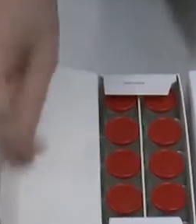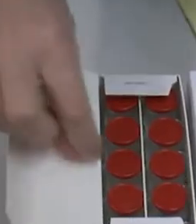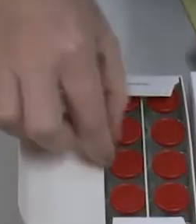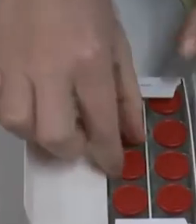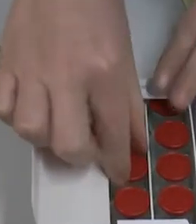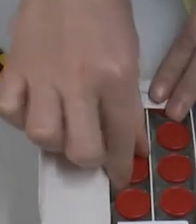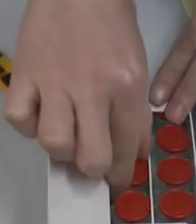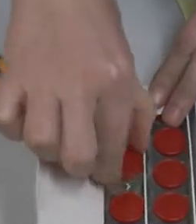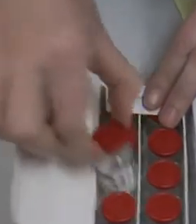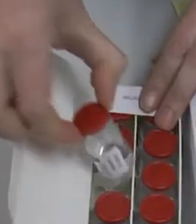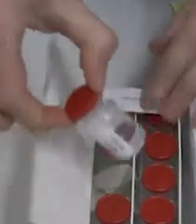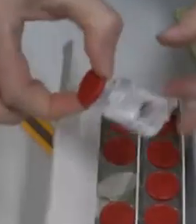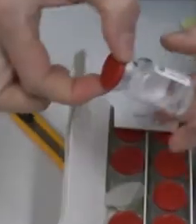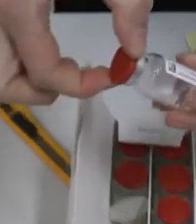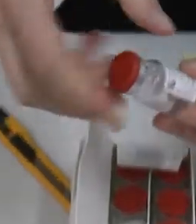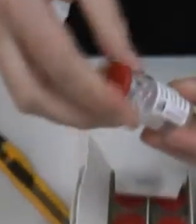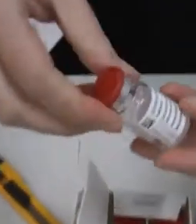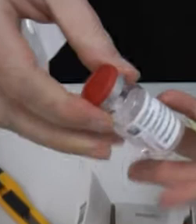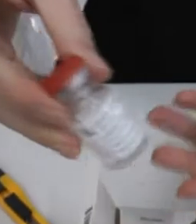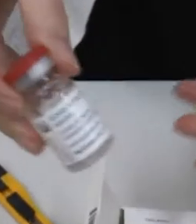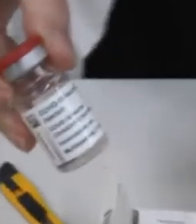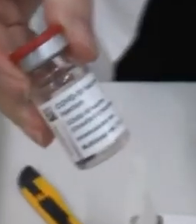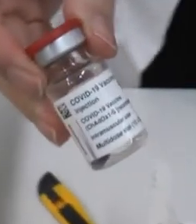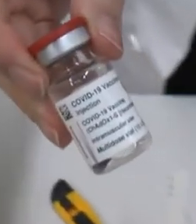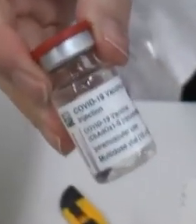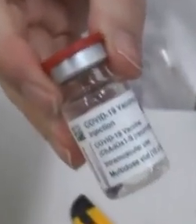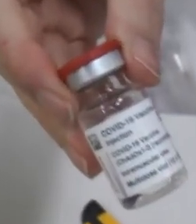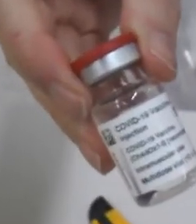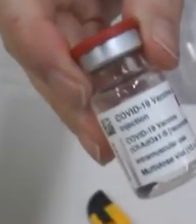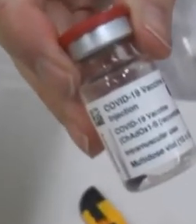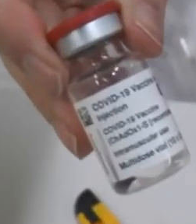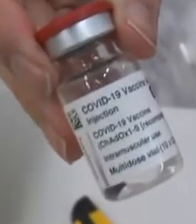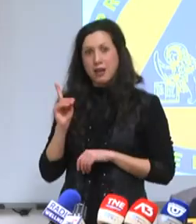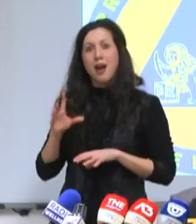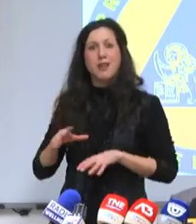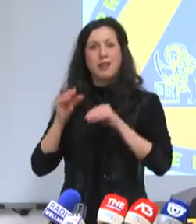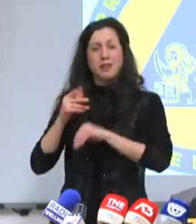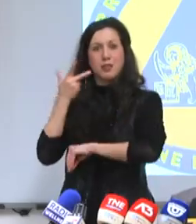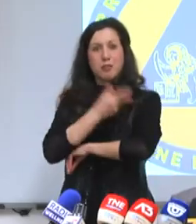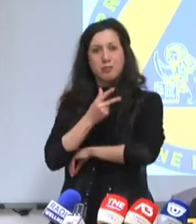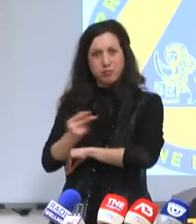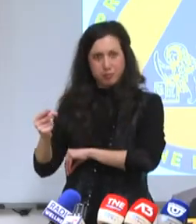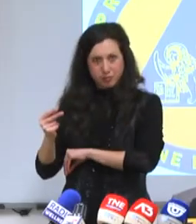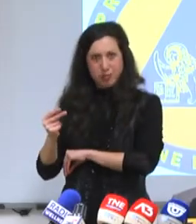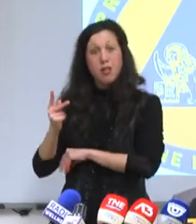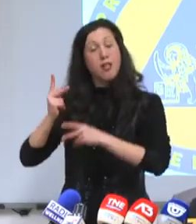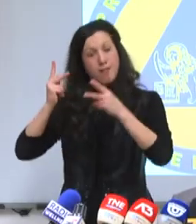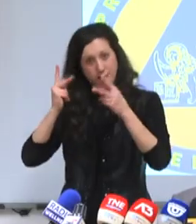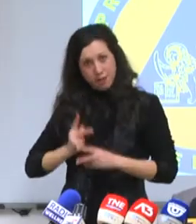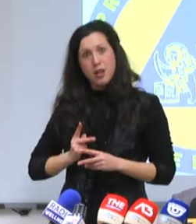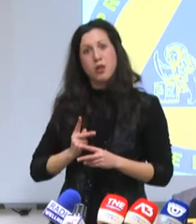moderna previsioni di fornitura che permettono di pianificare la campagna vaccinale su basi solide c'è qualche reazione locale